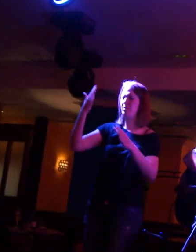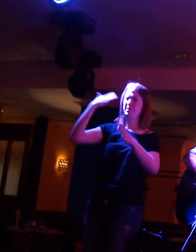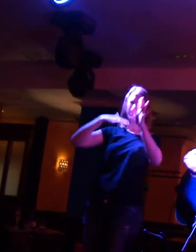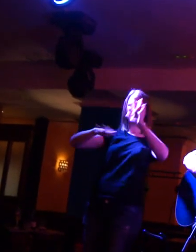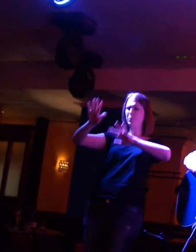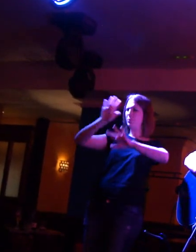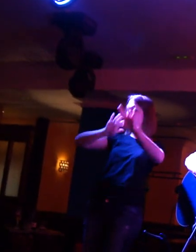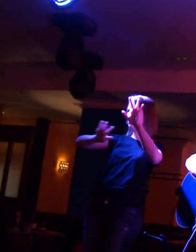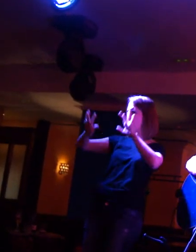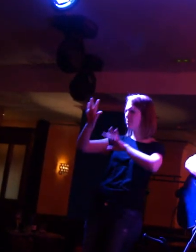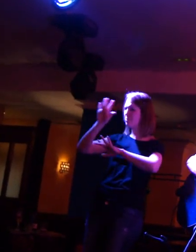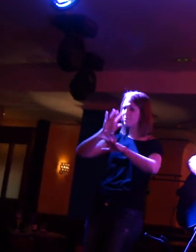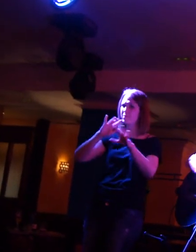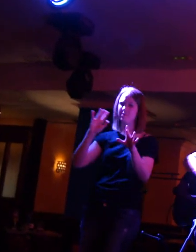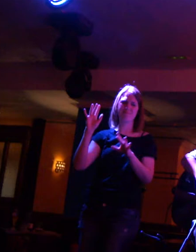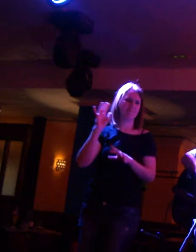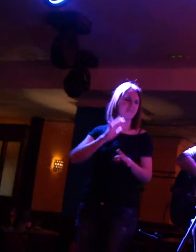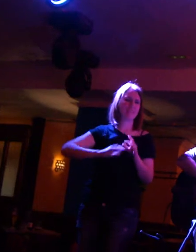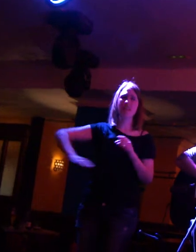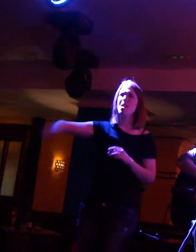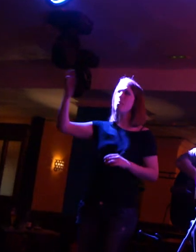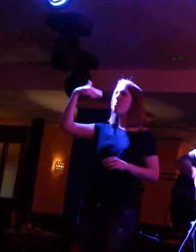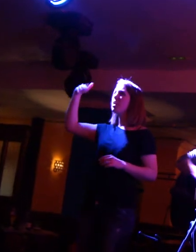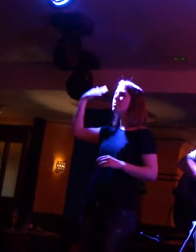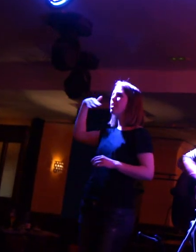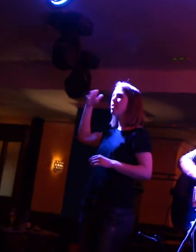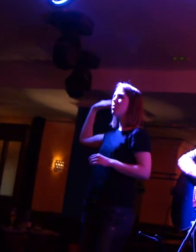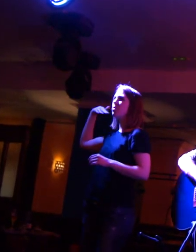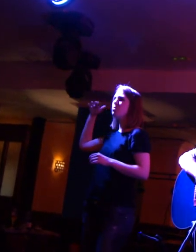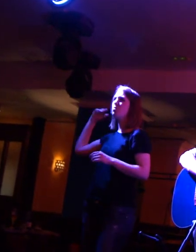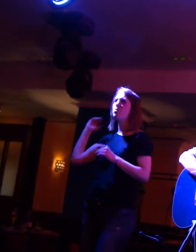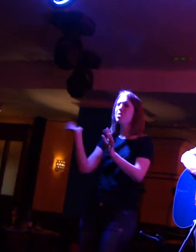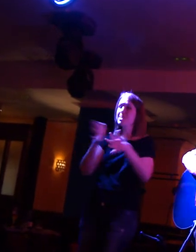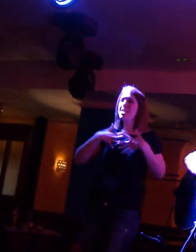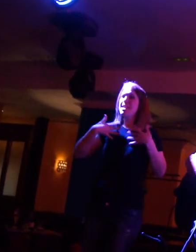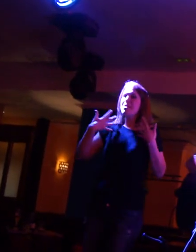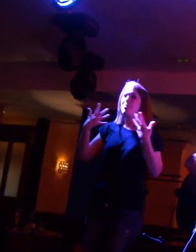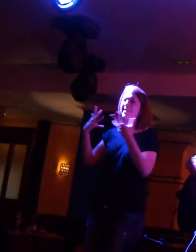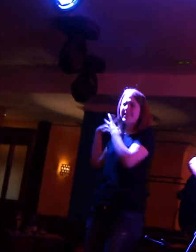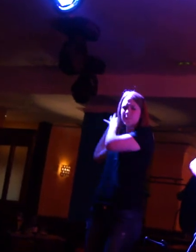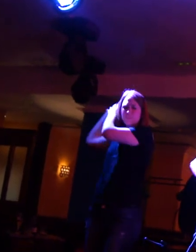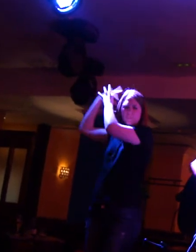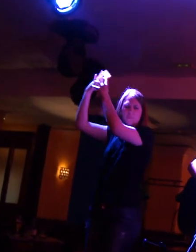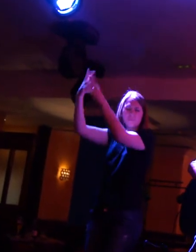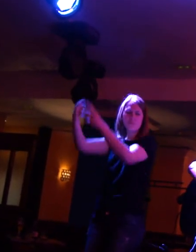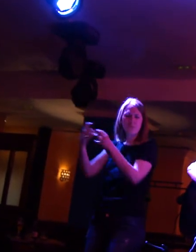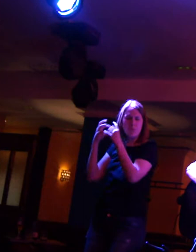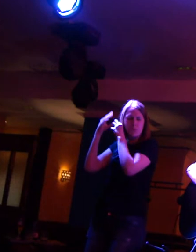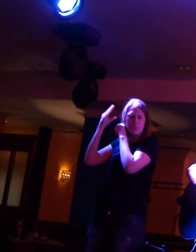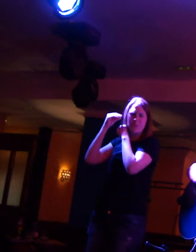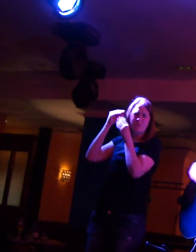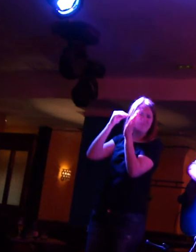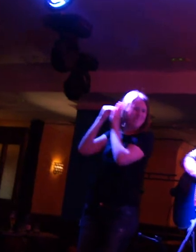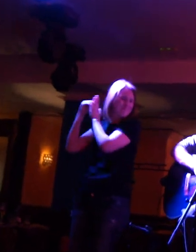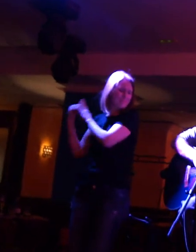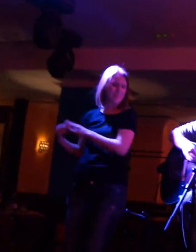pretérito, del pretérito, que murmura, que murmura con estrépito, con estrépito,